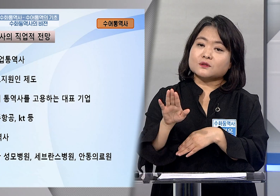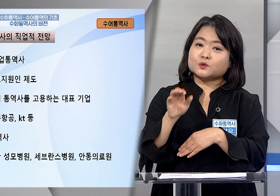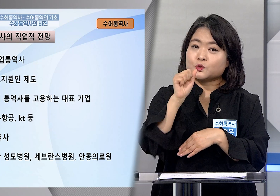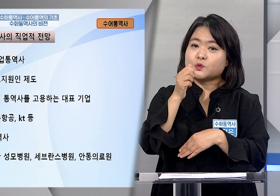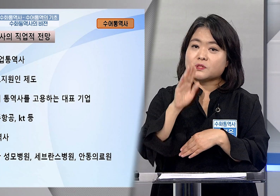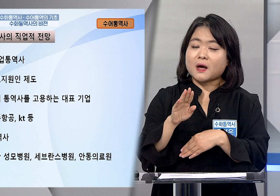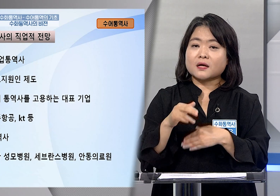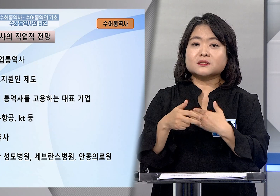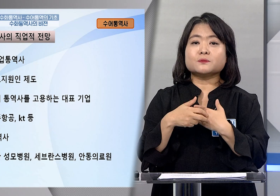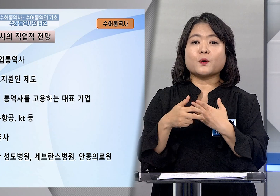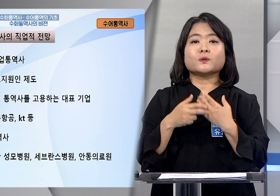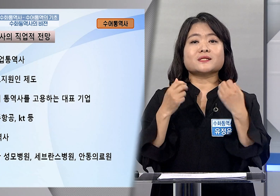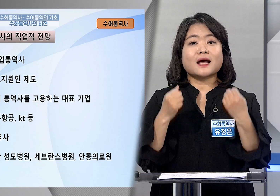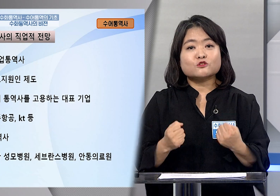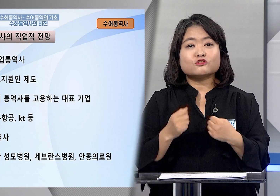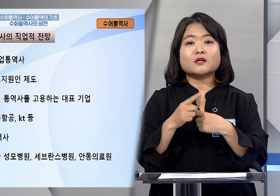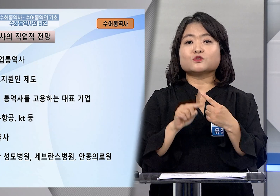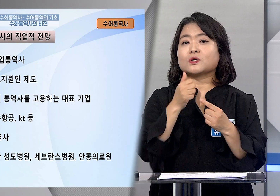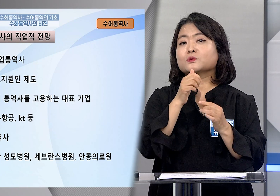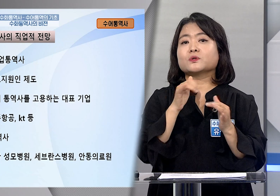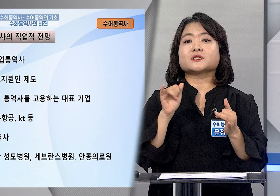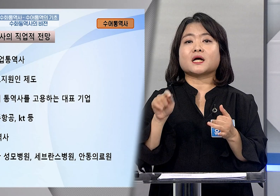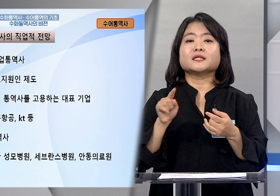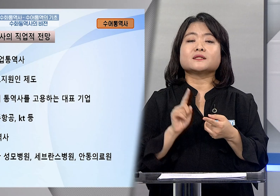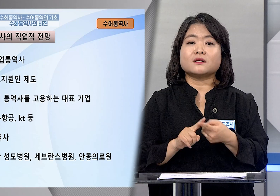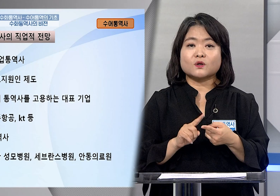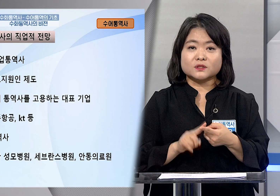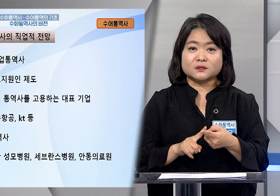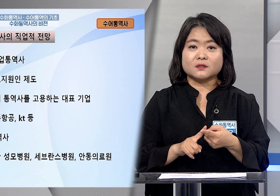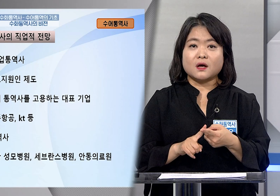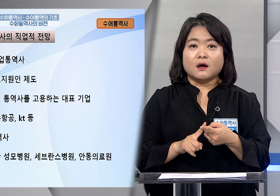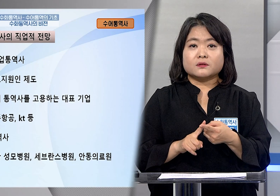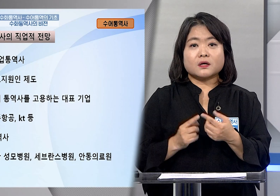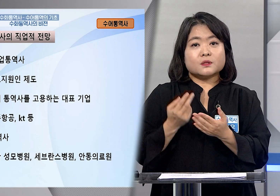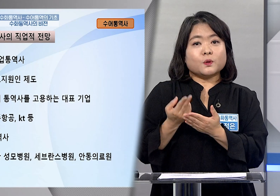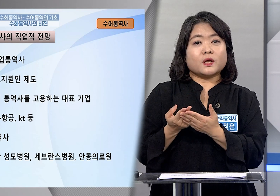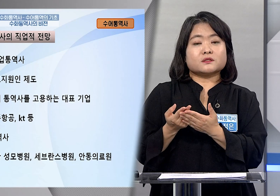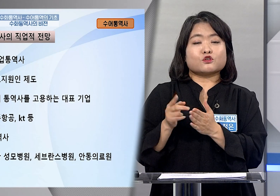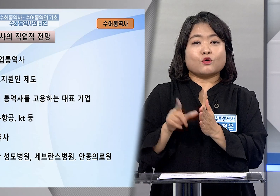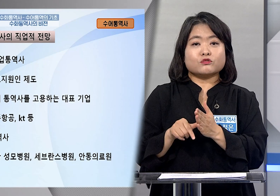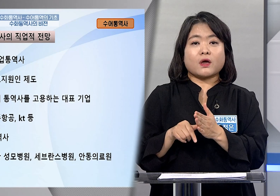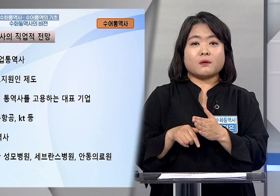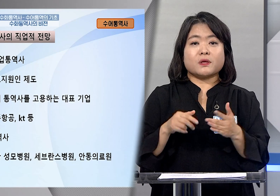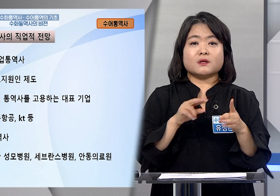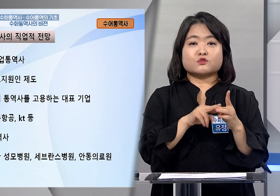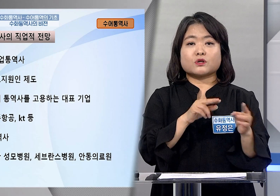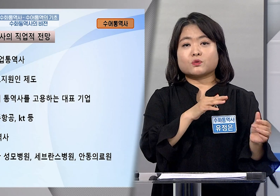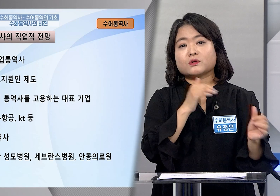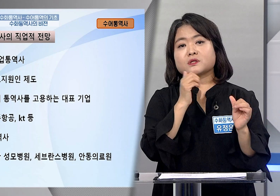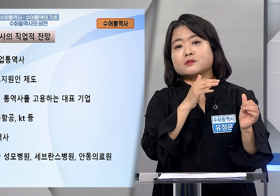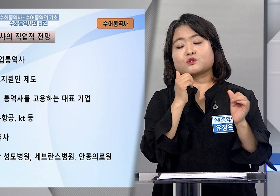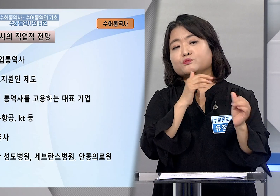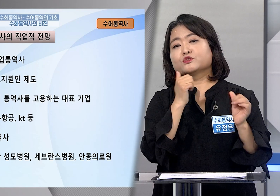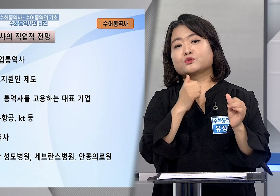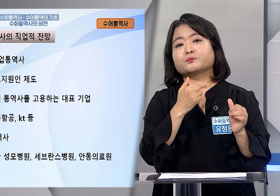것도 좋지만 그 병원에 상주하는 수화통역사가 있다는 거는 내가 입원했을 경우에 맨날 수화통역센터에서 부를 수